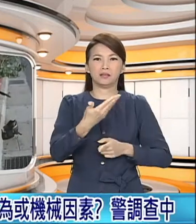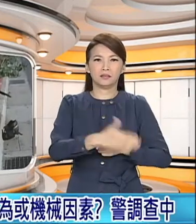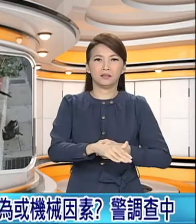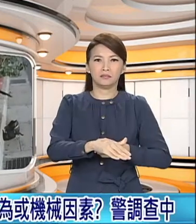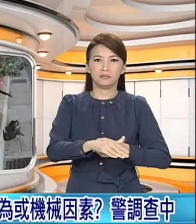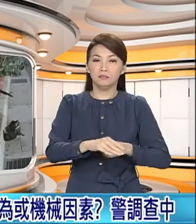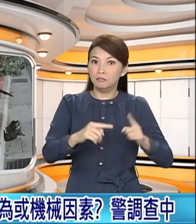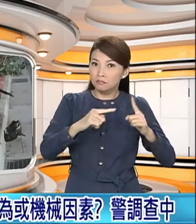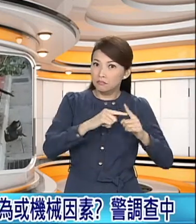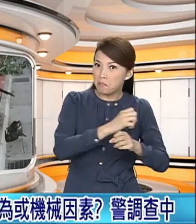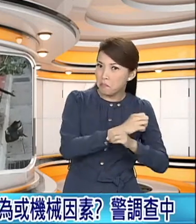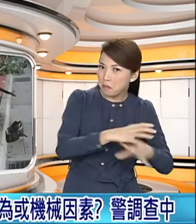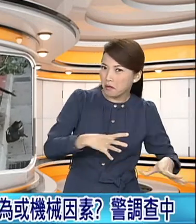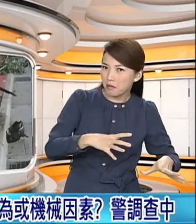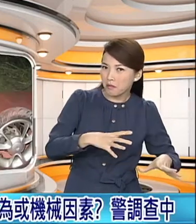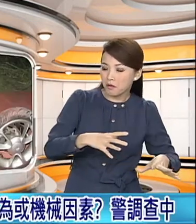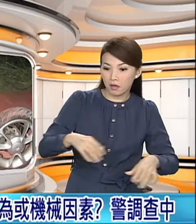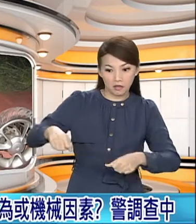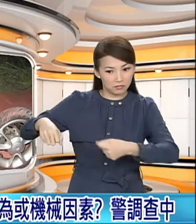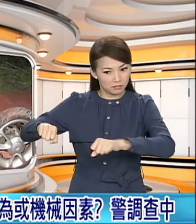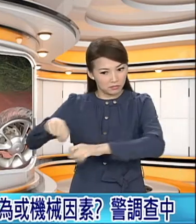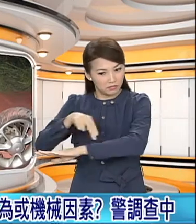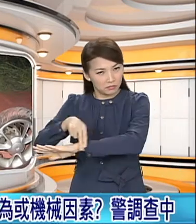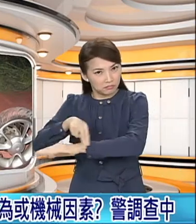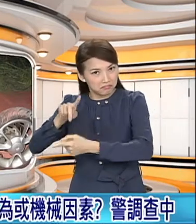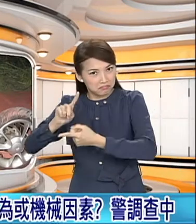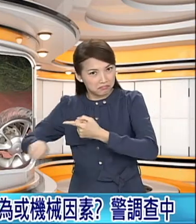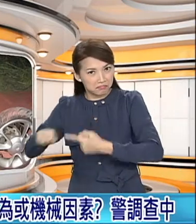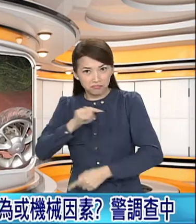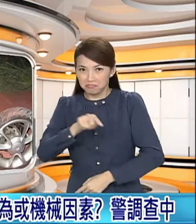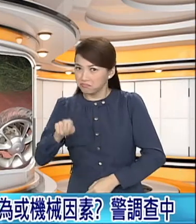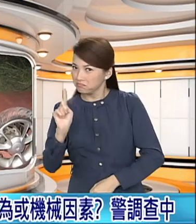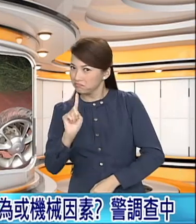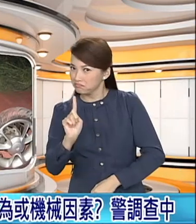还是机械的因素，警方还要调查。